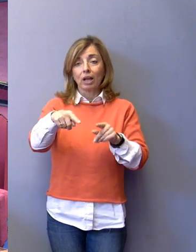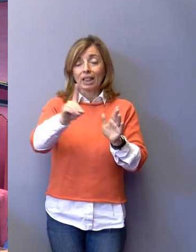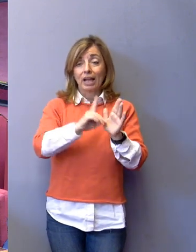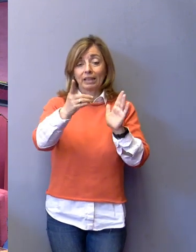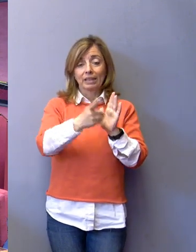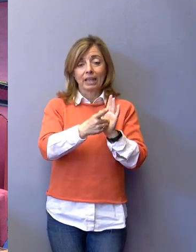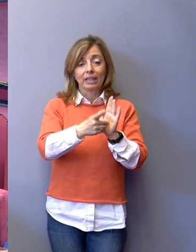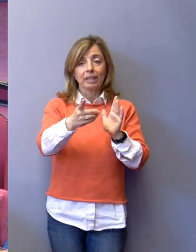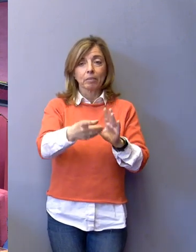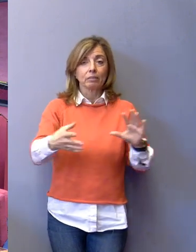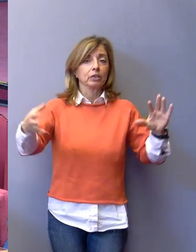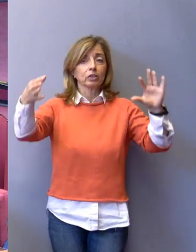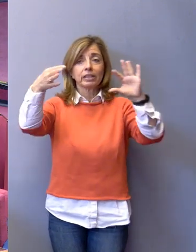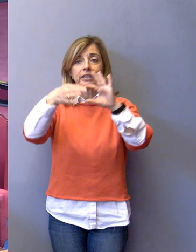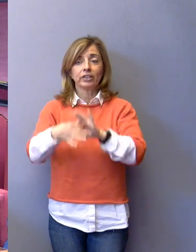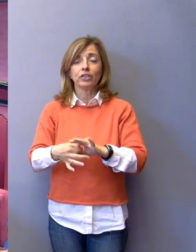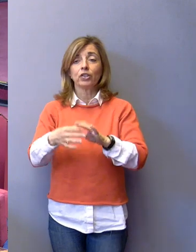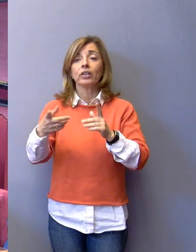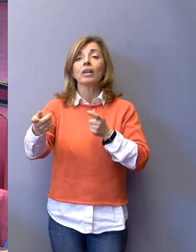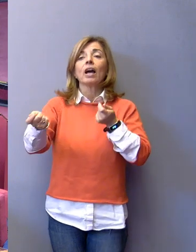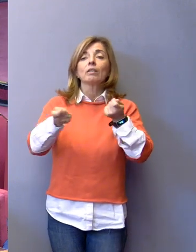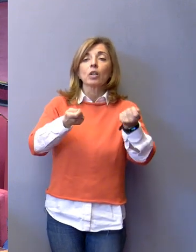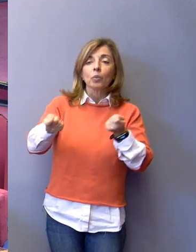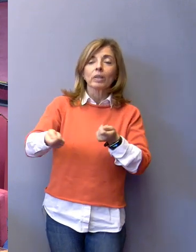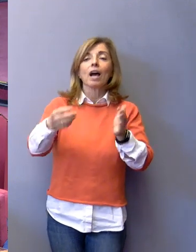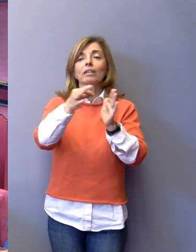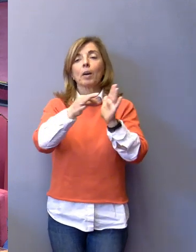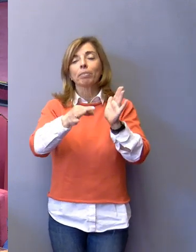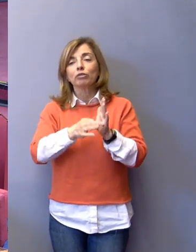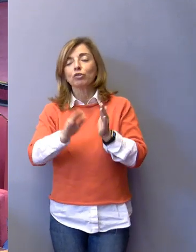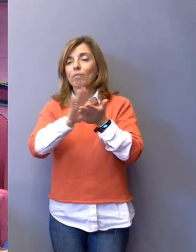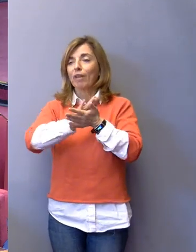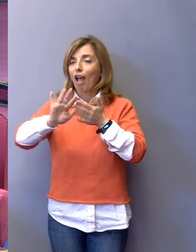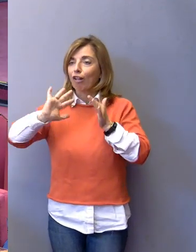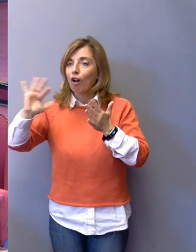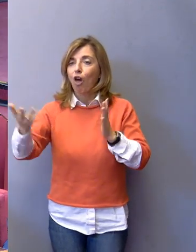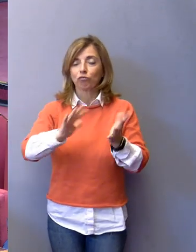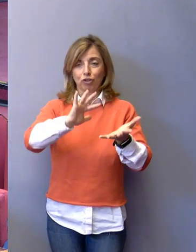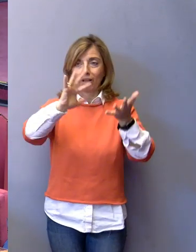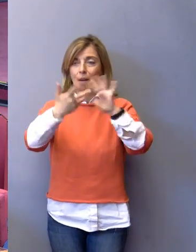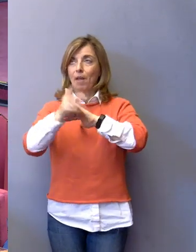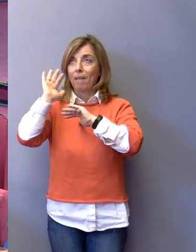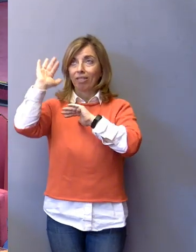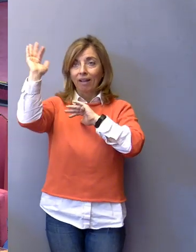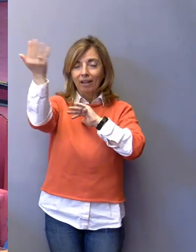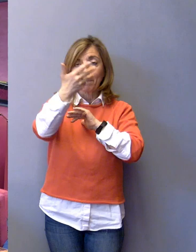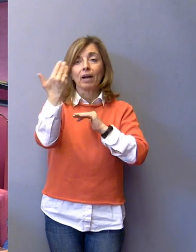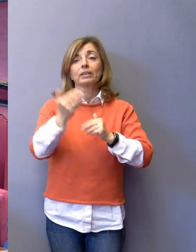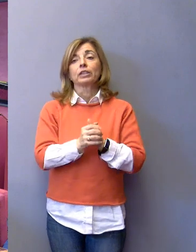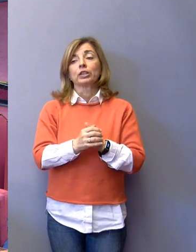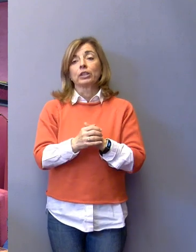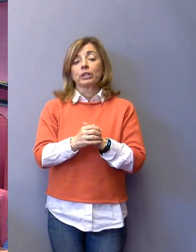è legata e guidata da principi ecologici di cambiamento climatico soprattutto